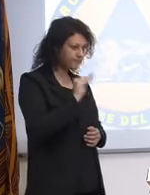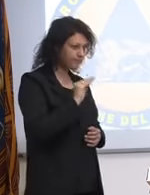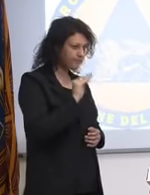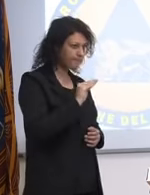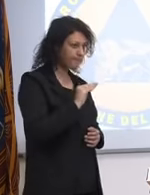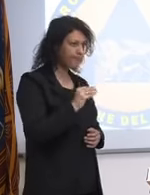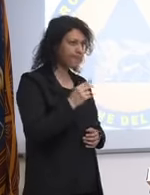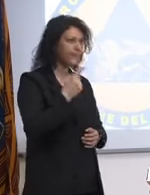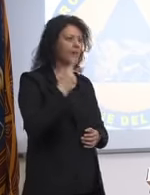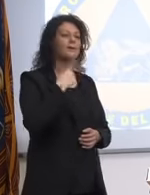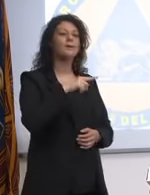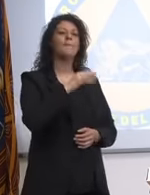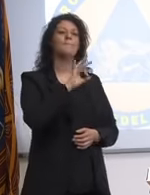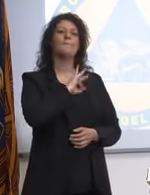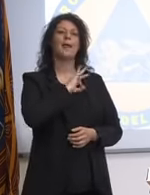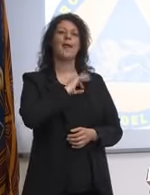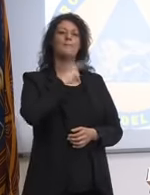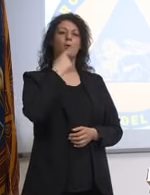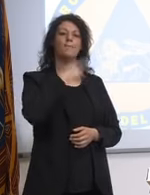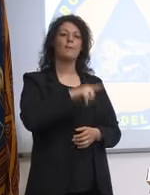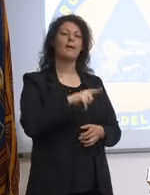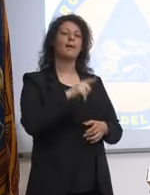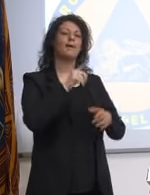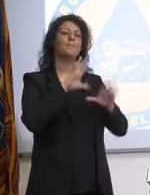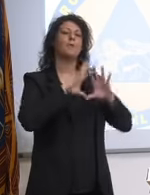lavoratori del mondo della sanità,